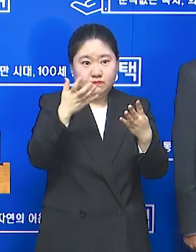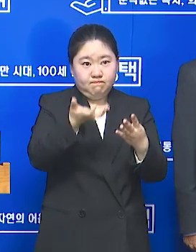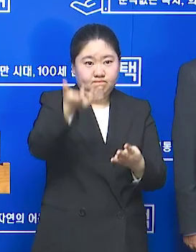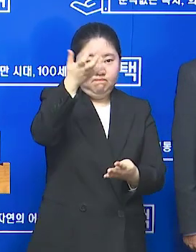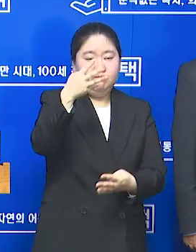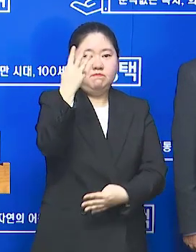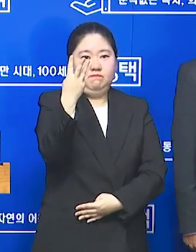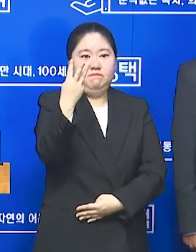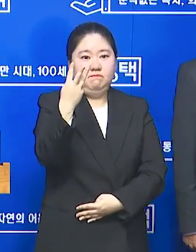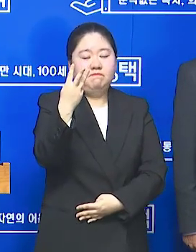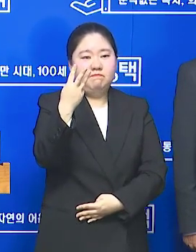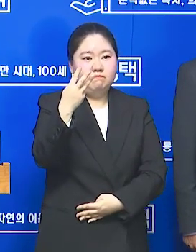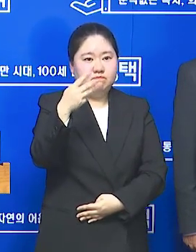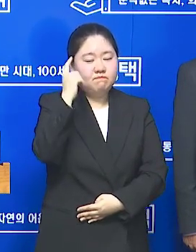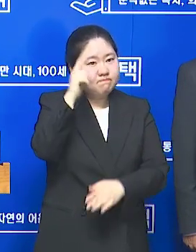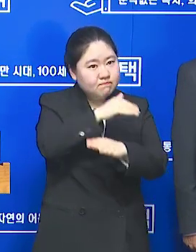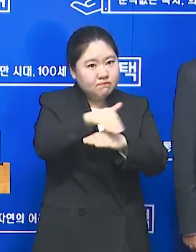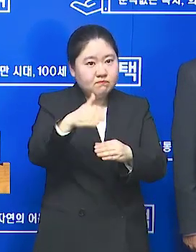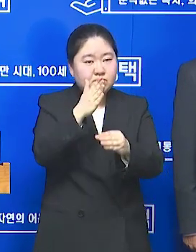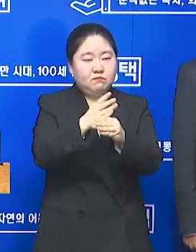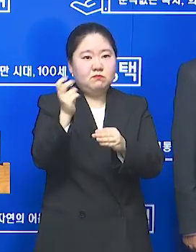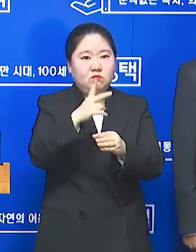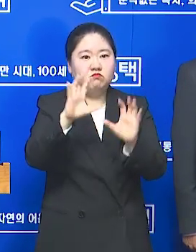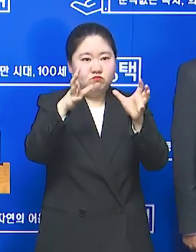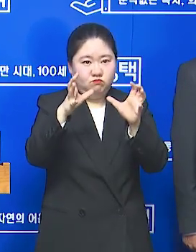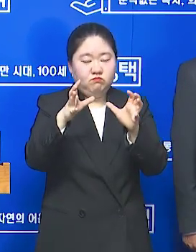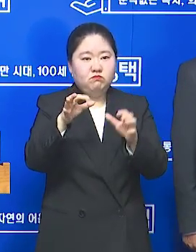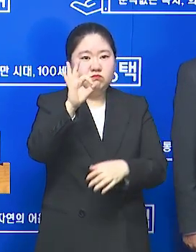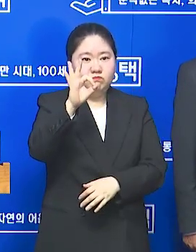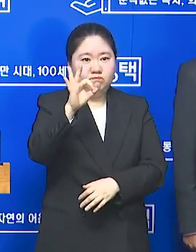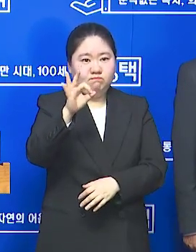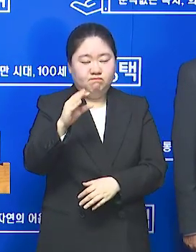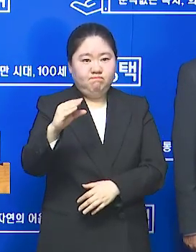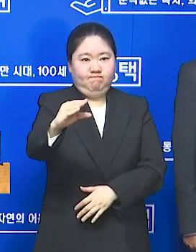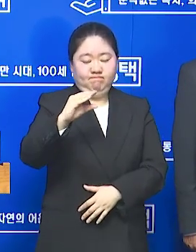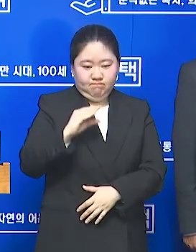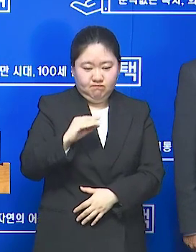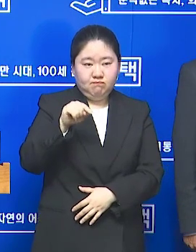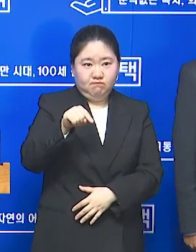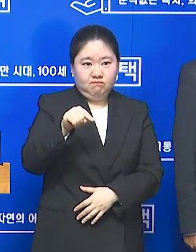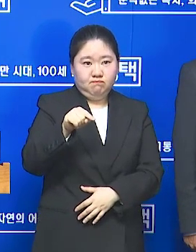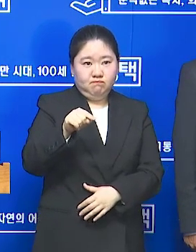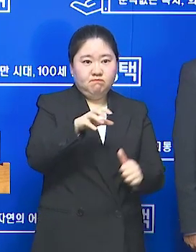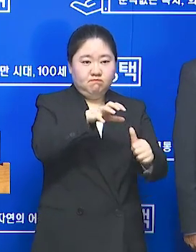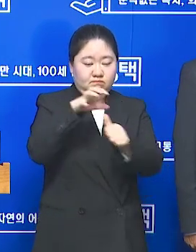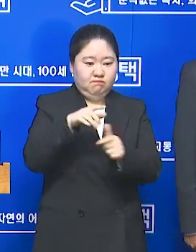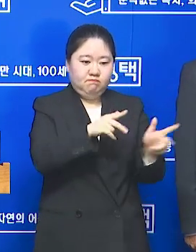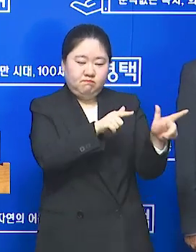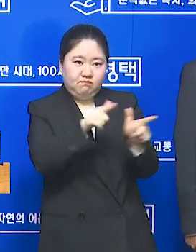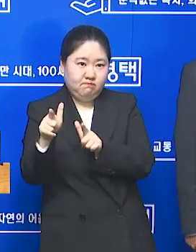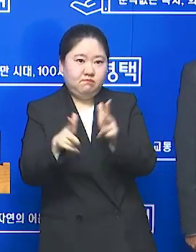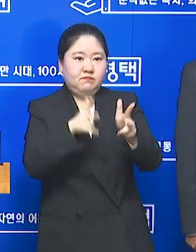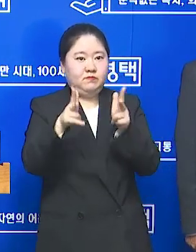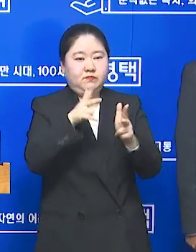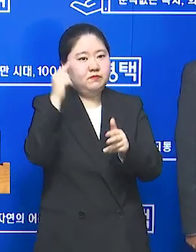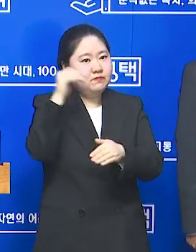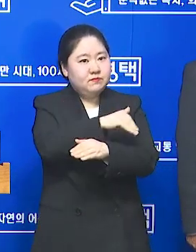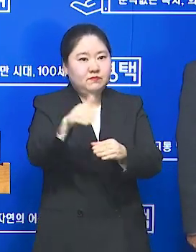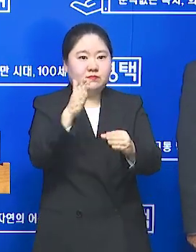목표를 상향 조정하고 대규모 국가 예산을 투입하여 수질 보존을 위한 다양한 사업들을 추진할